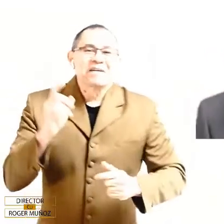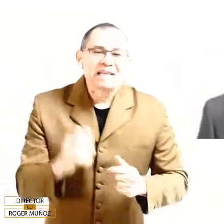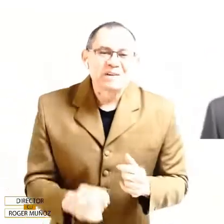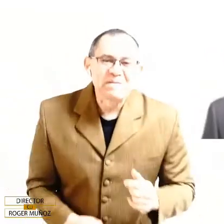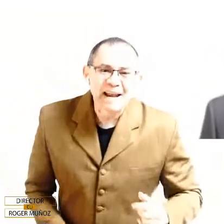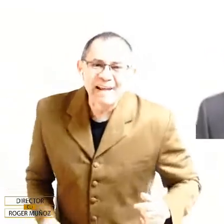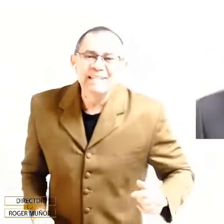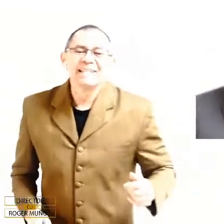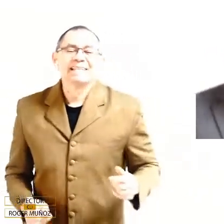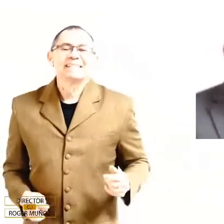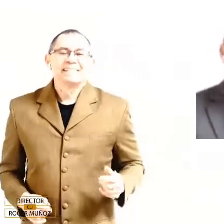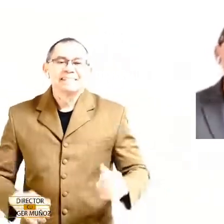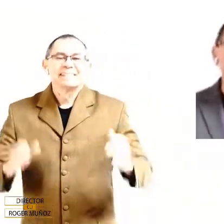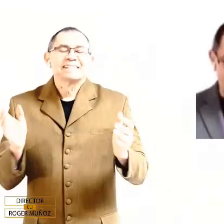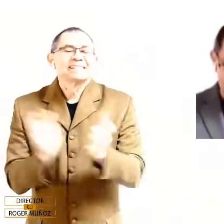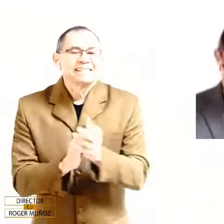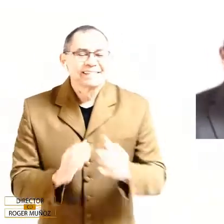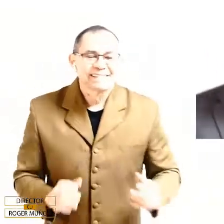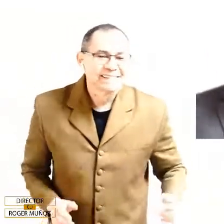Vamos, Cristo, libera.